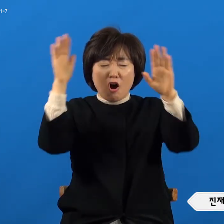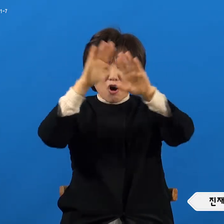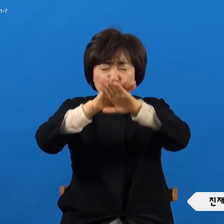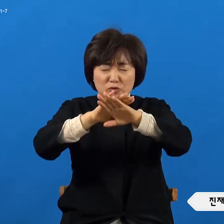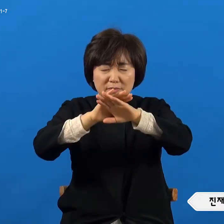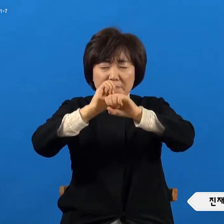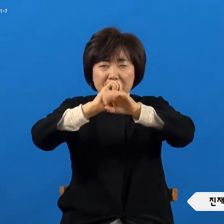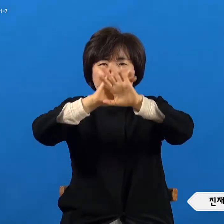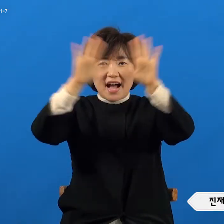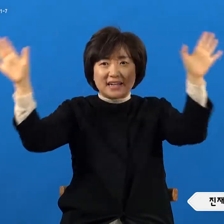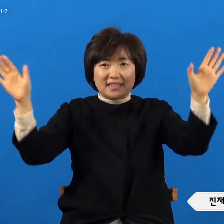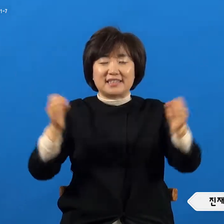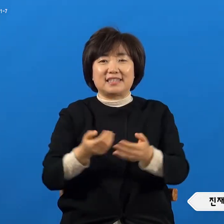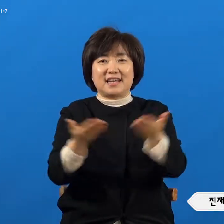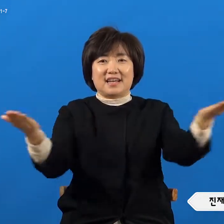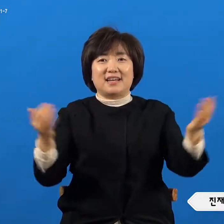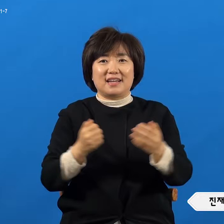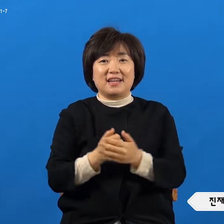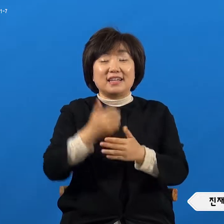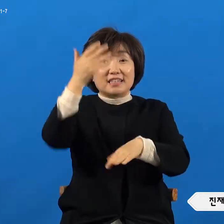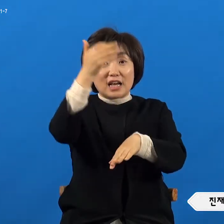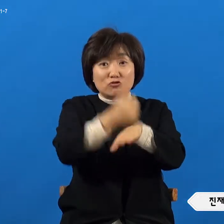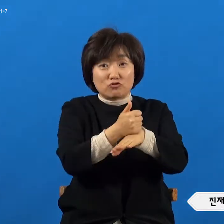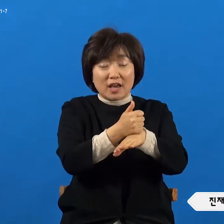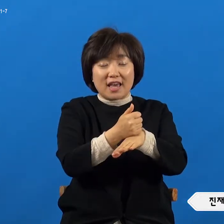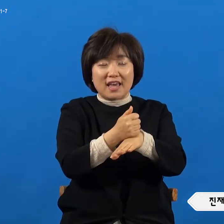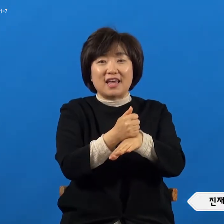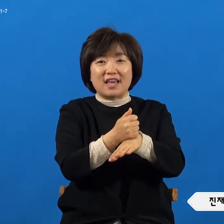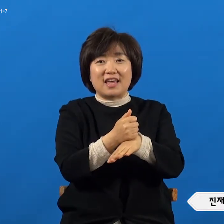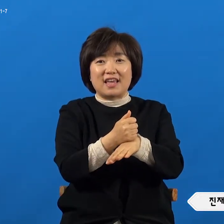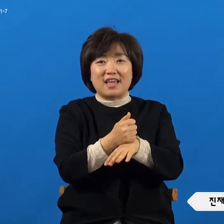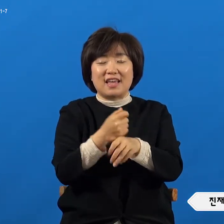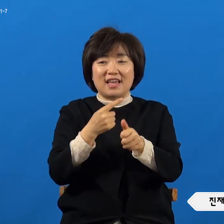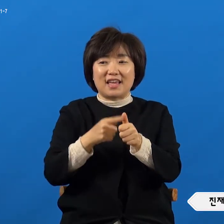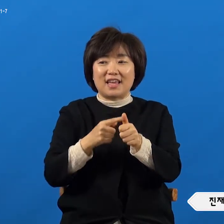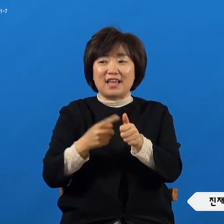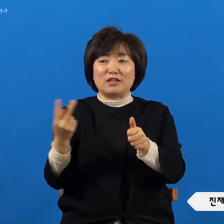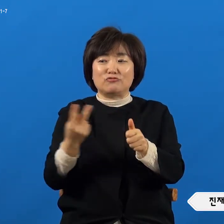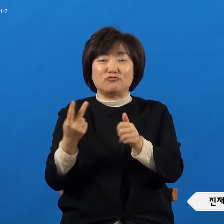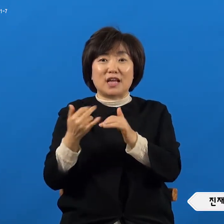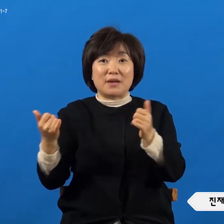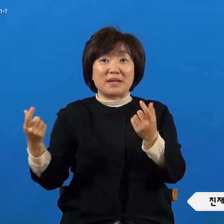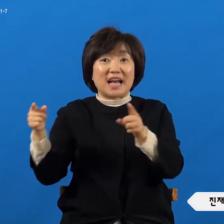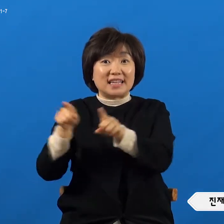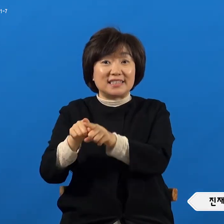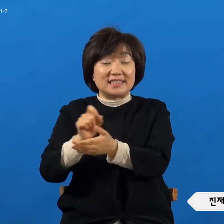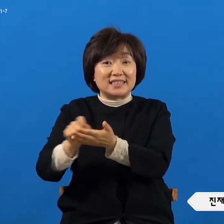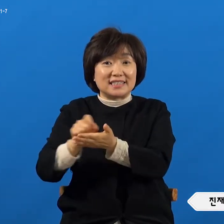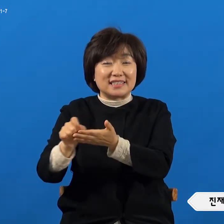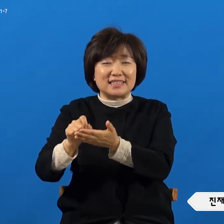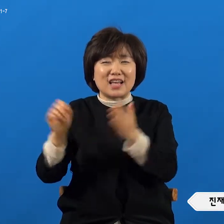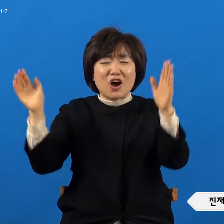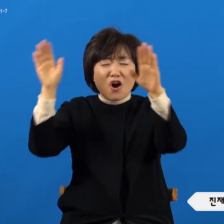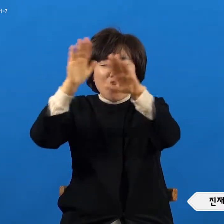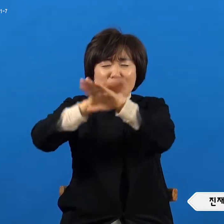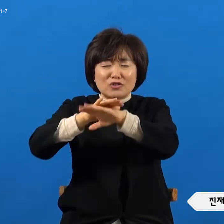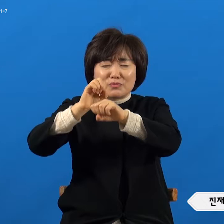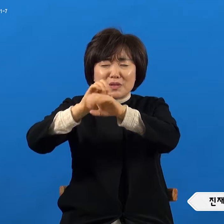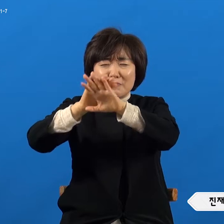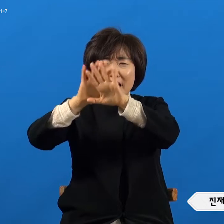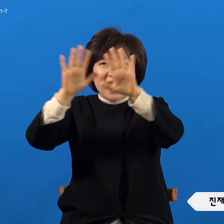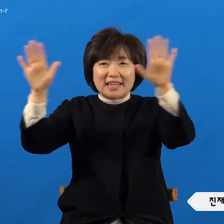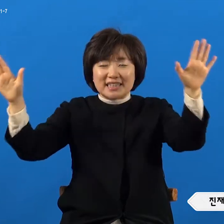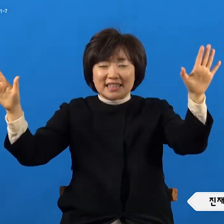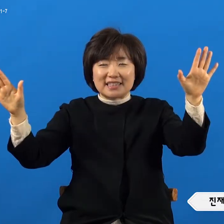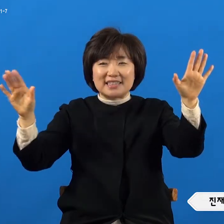밝히라. 그래서 나중에 두 분이 함께 쓴 책이 나오는데 어둠을 비추는 한 쌍의